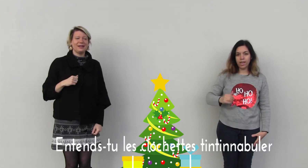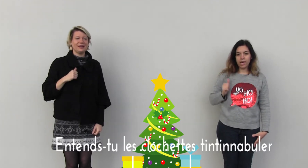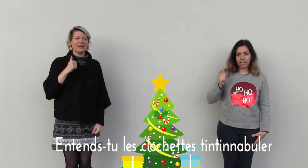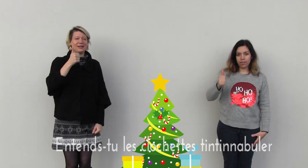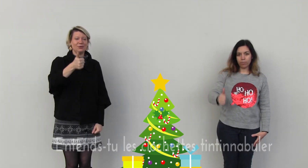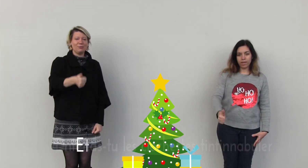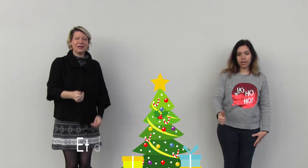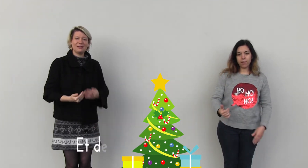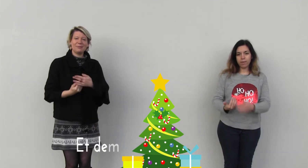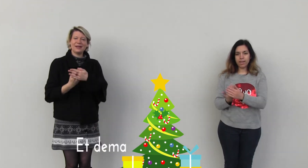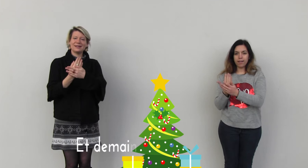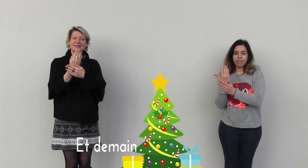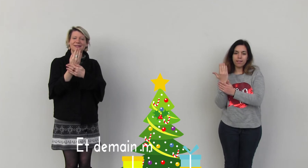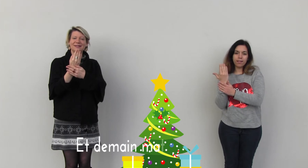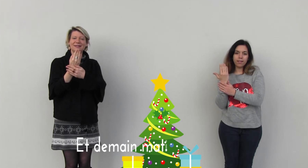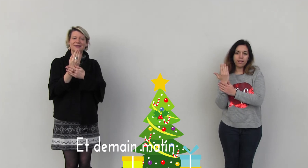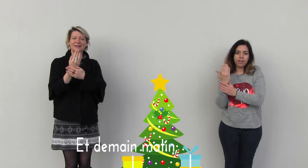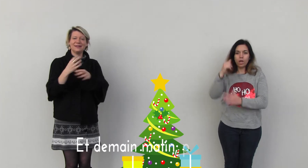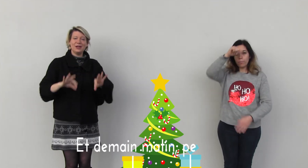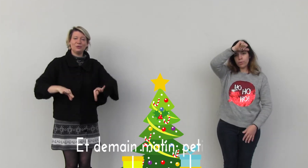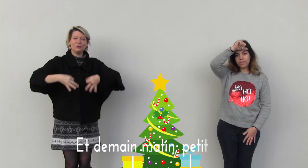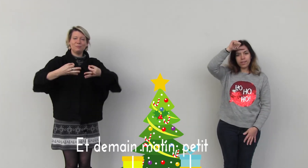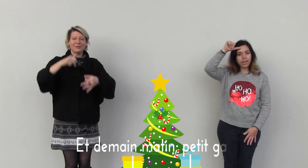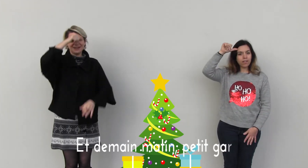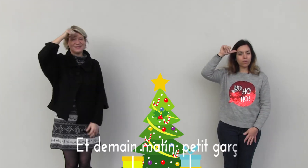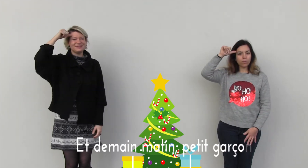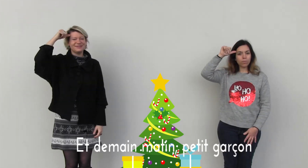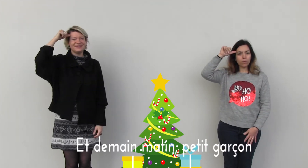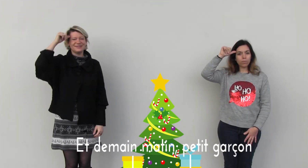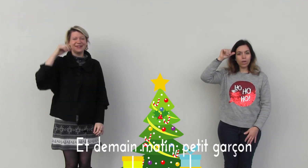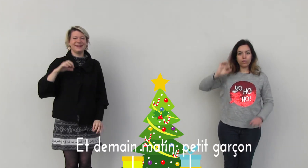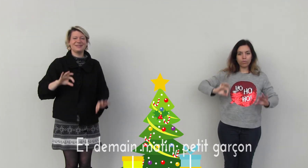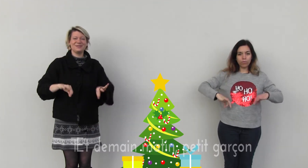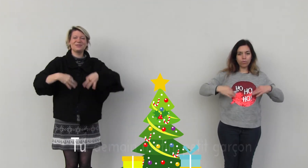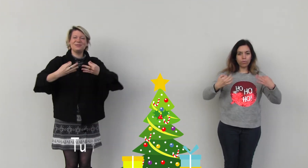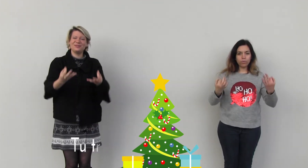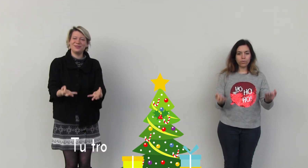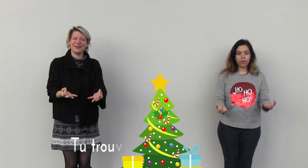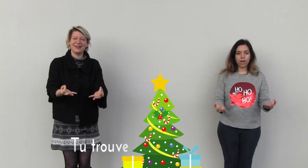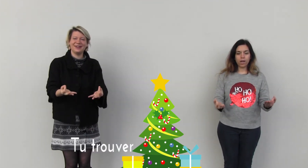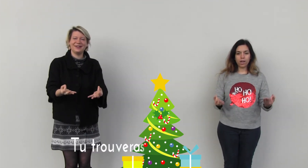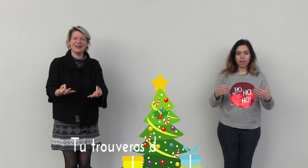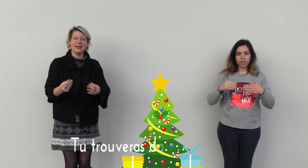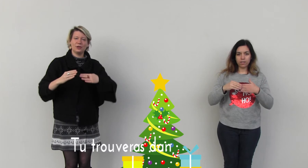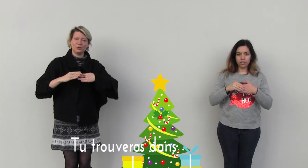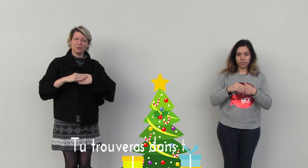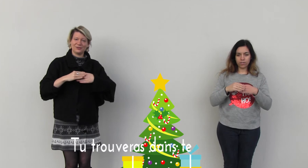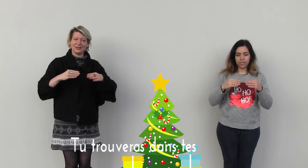Et demain matin, petit garçon Tu trouveras dans tes